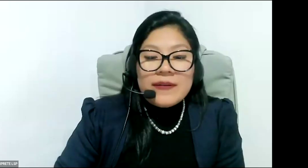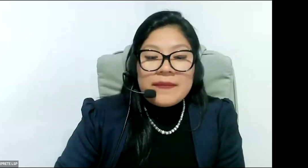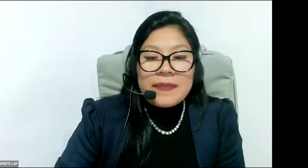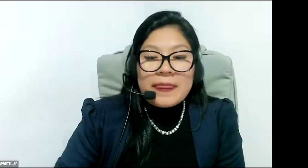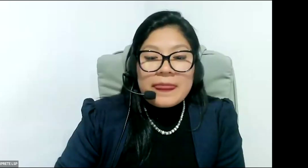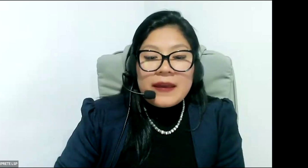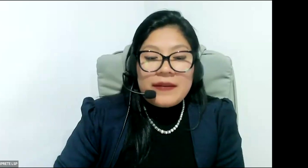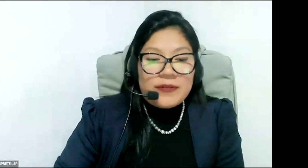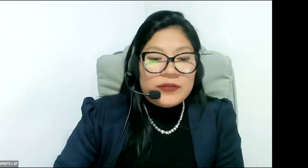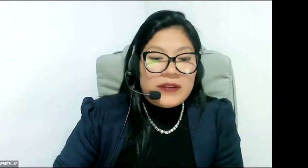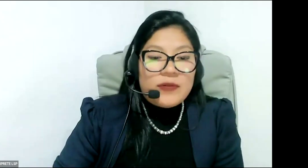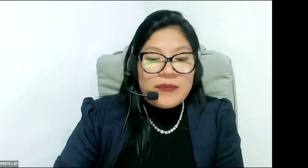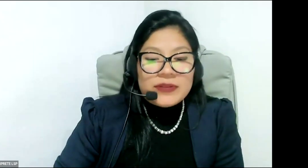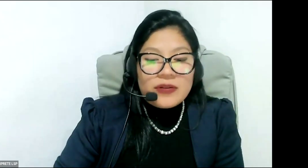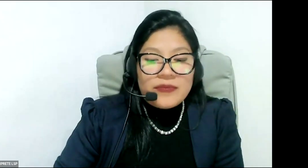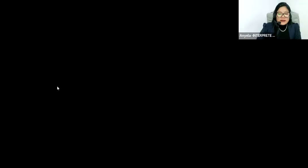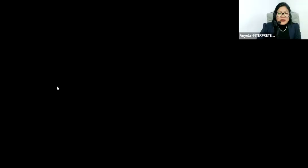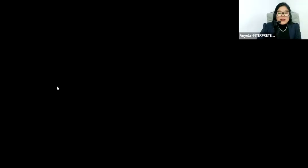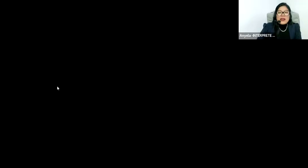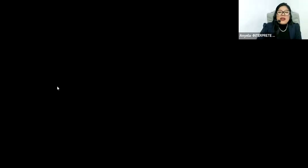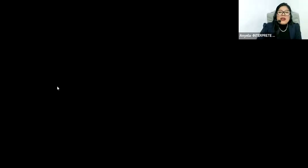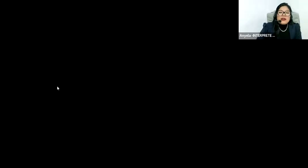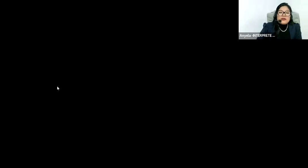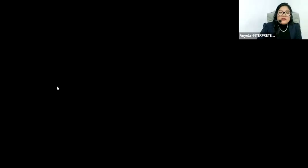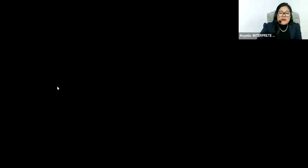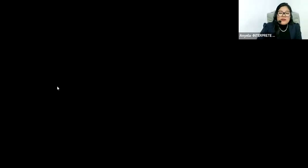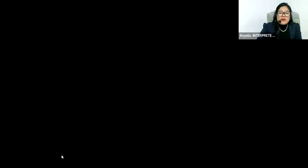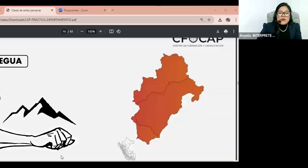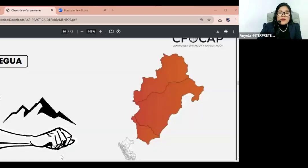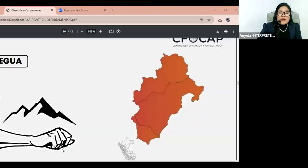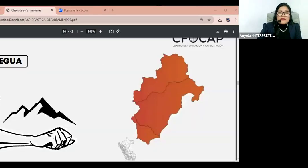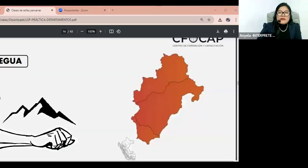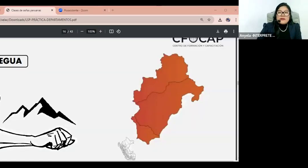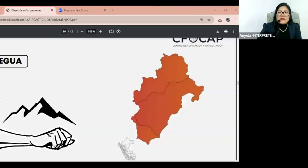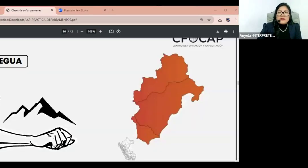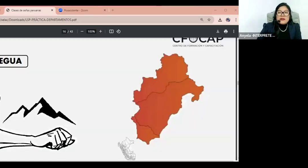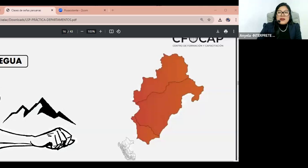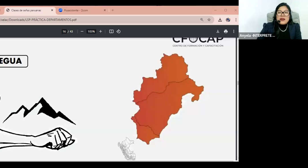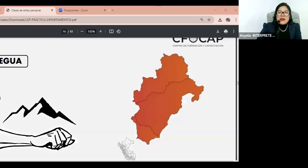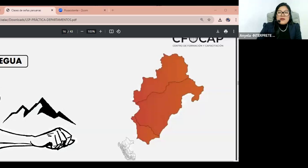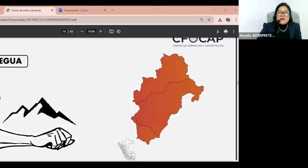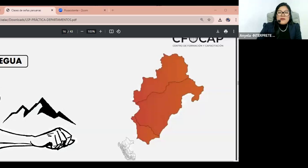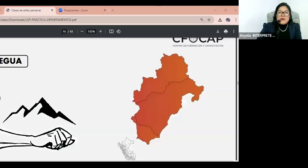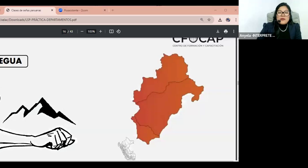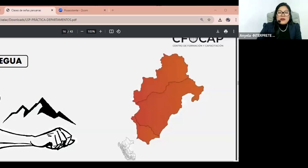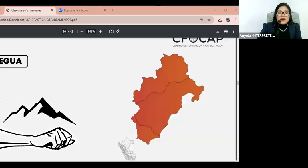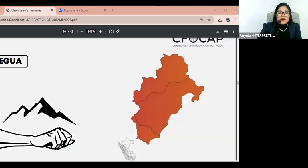moa Ah otra vez lo vamos a compartir no te preocupes